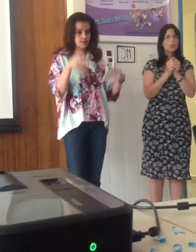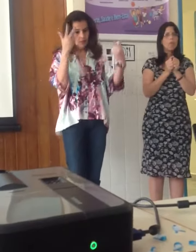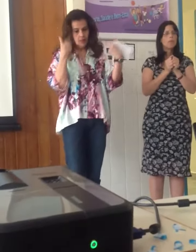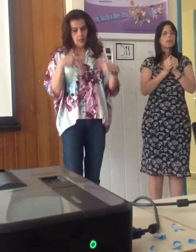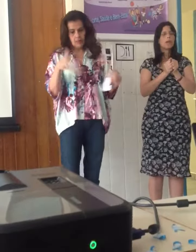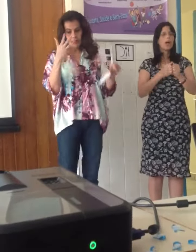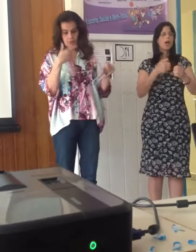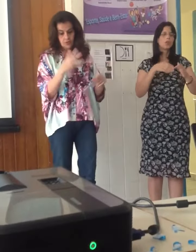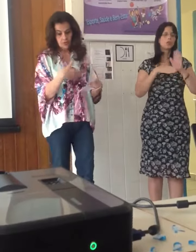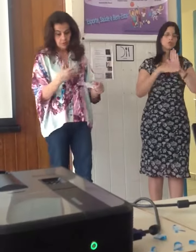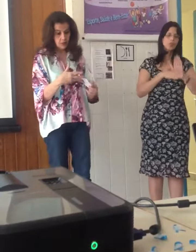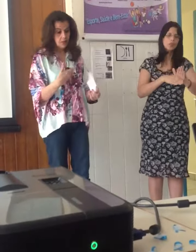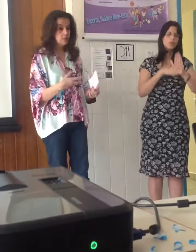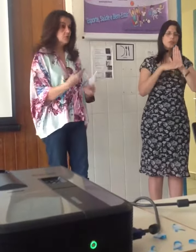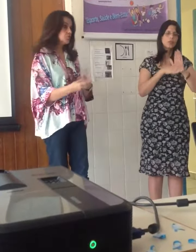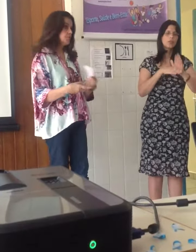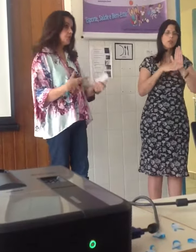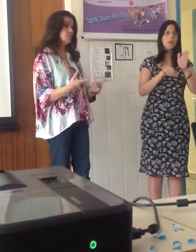né? Como